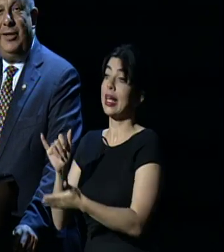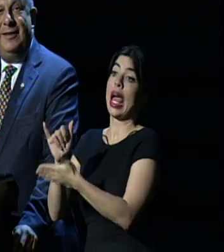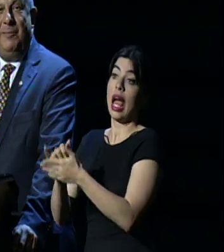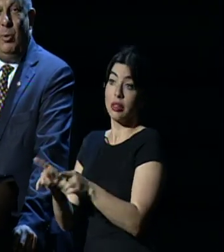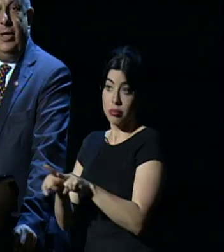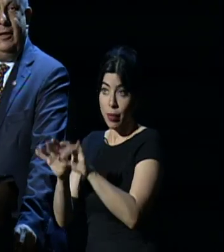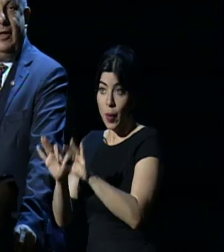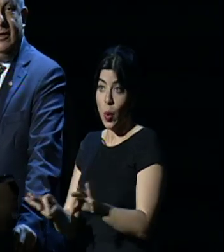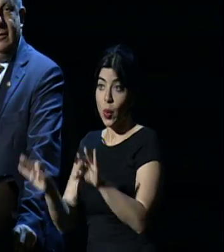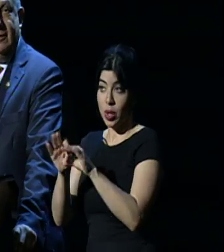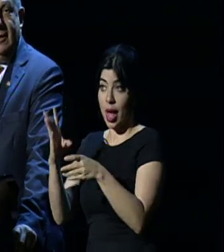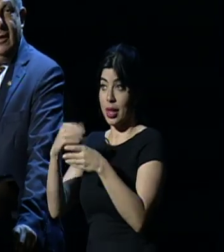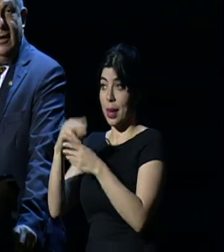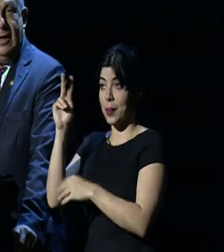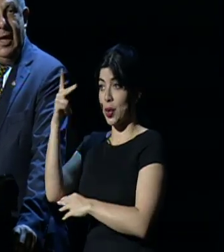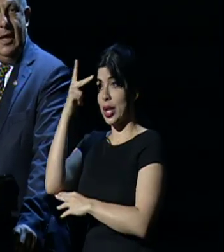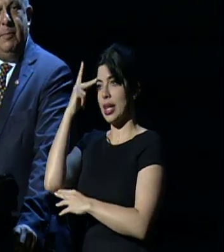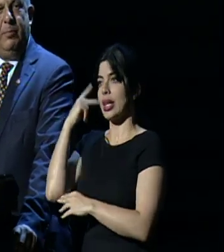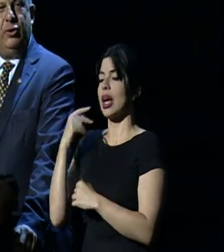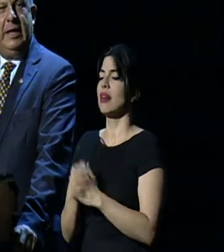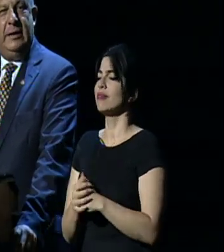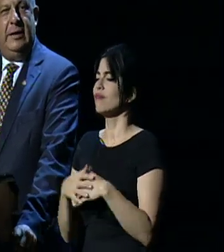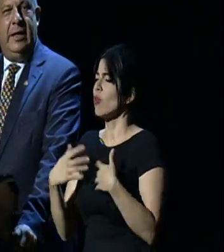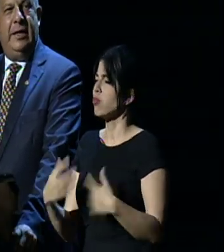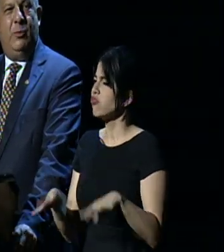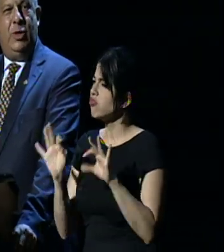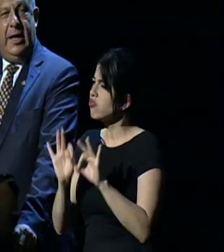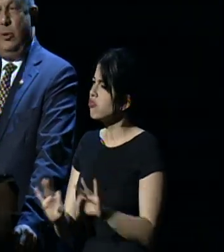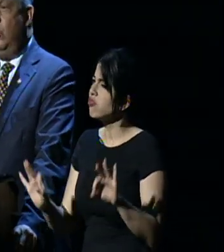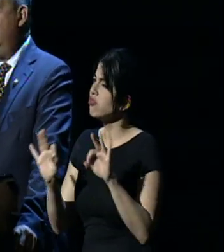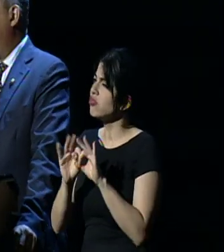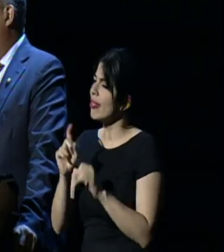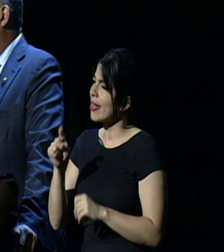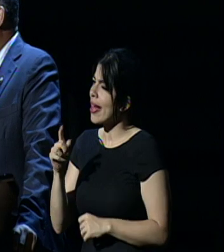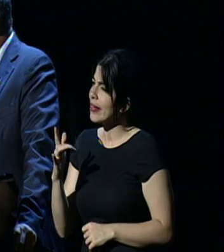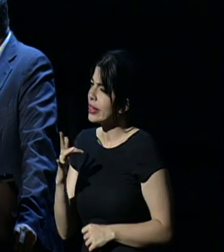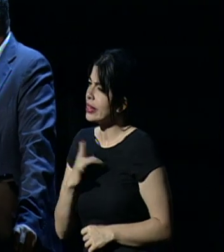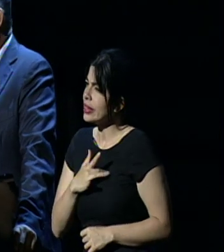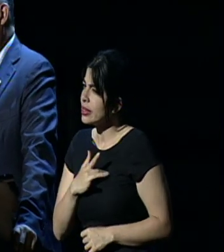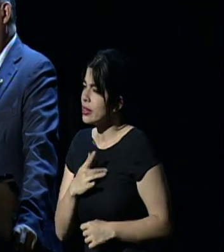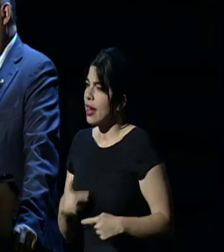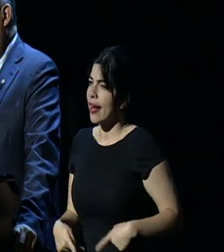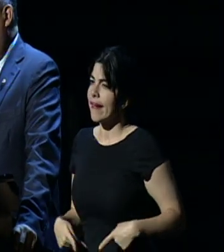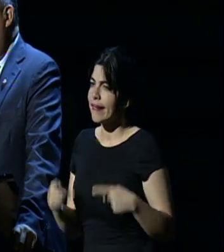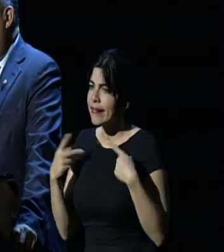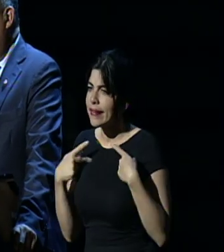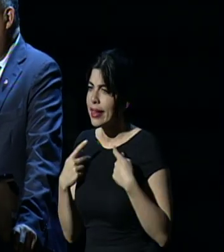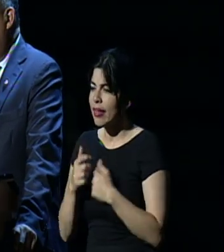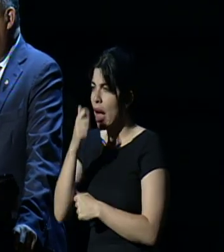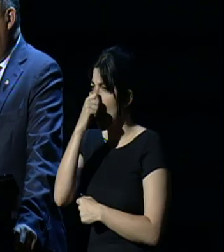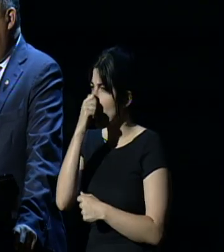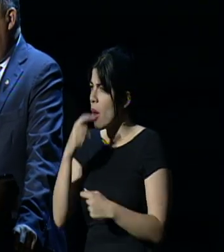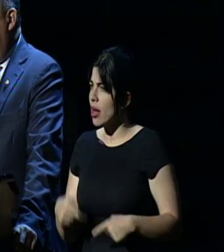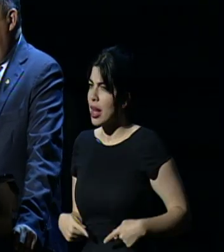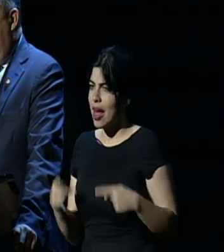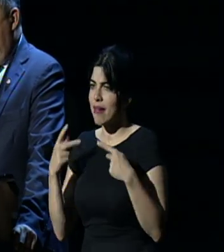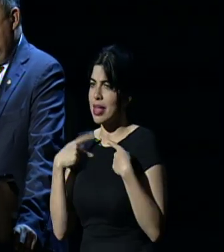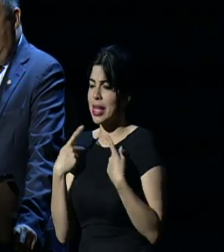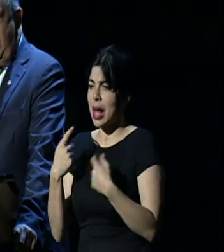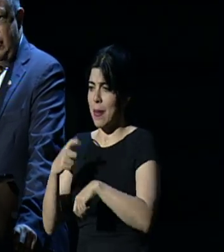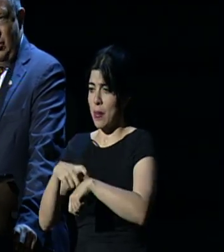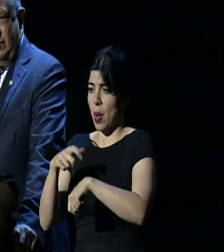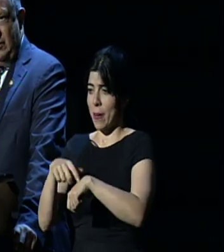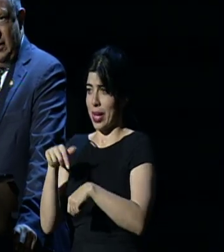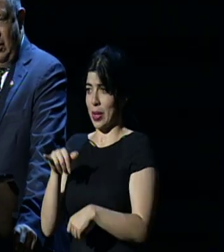es importante en política. Qué importante enamorarnos de la vida. En momentos en que